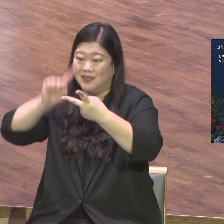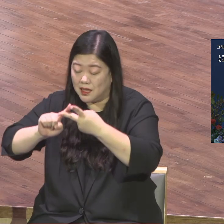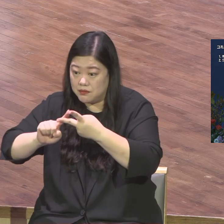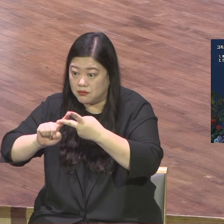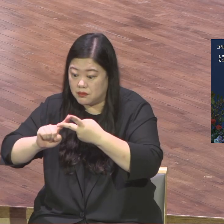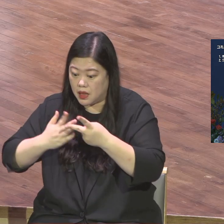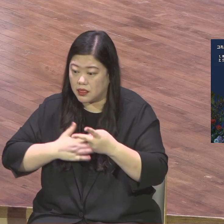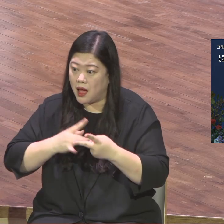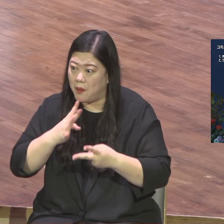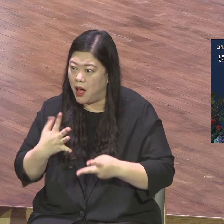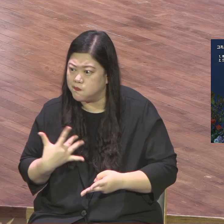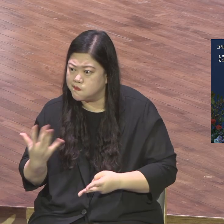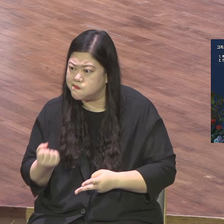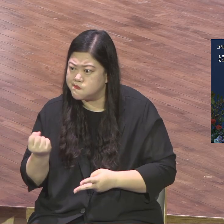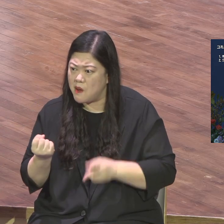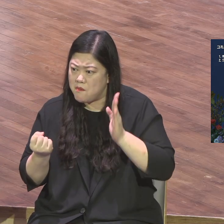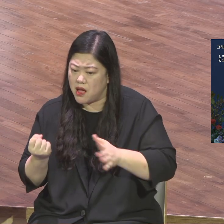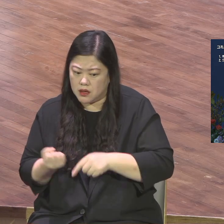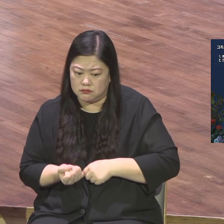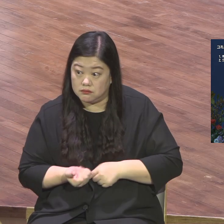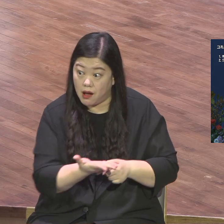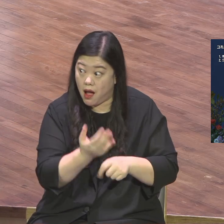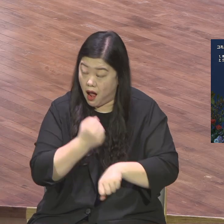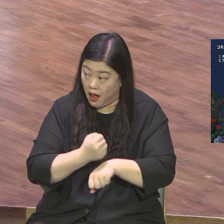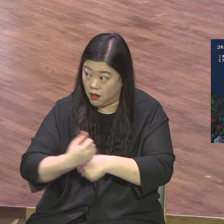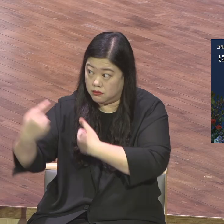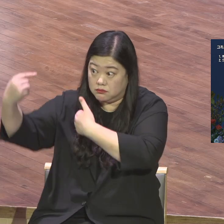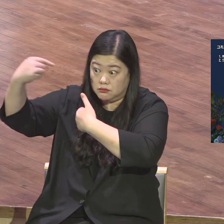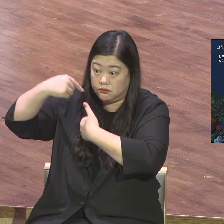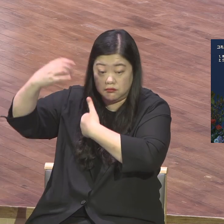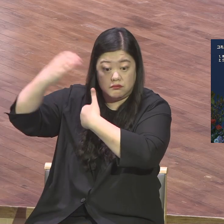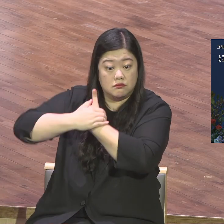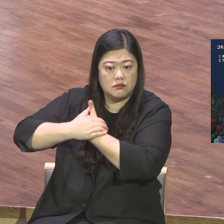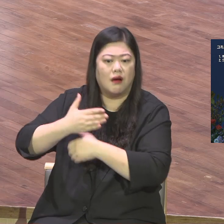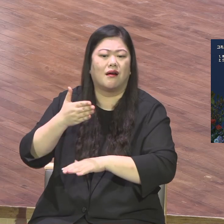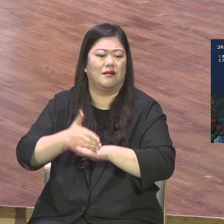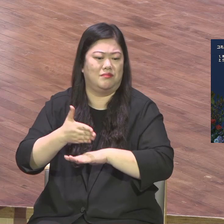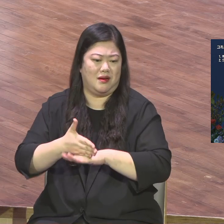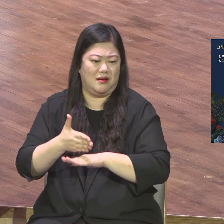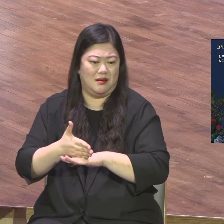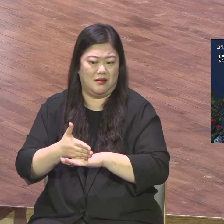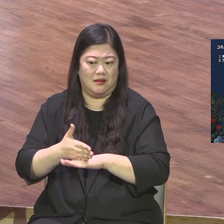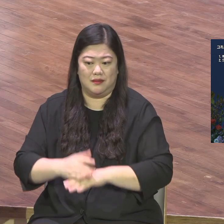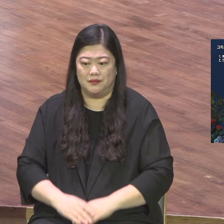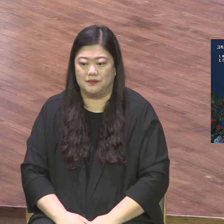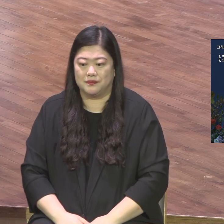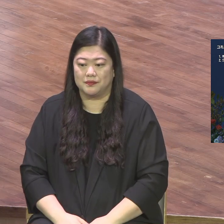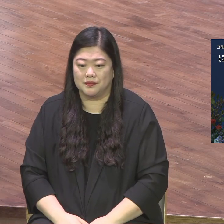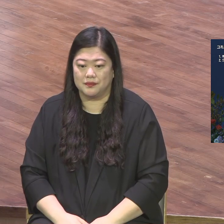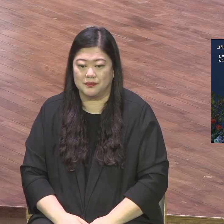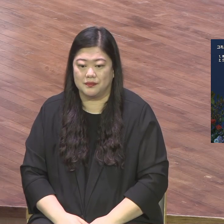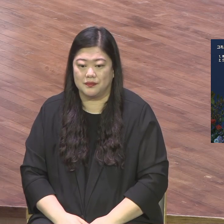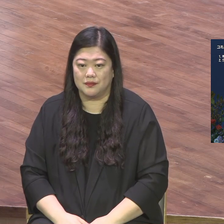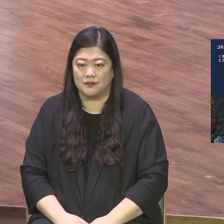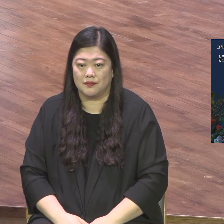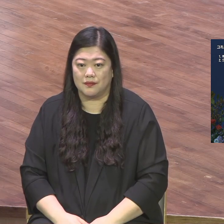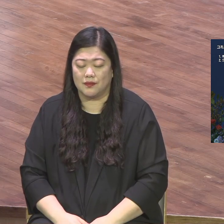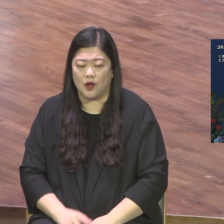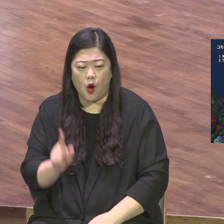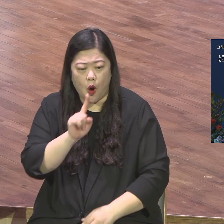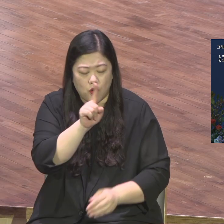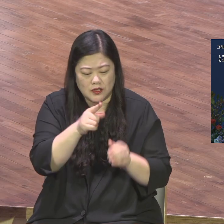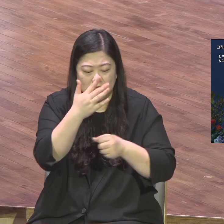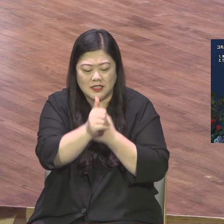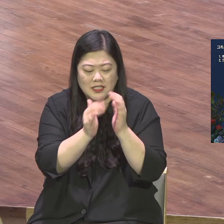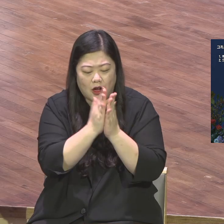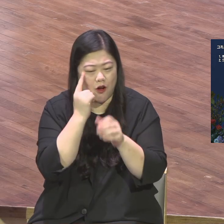감사했습니다. 유명한 주석가 매튜엔이는 이런 말을 했습니다. 사도 바울은 그의 이름에 따라다니는